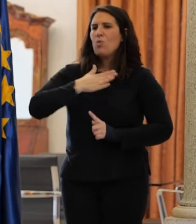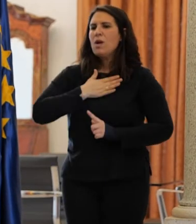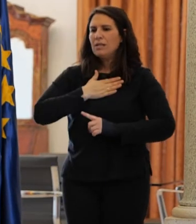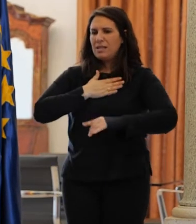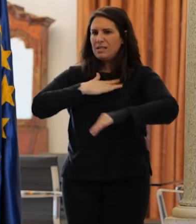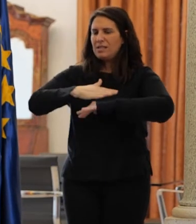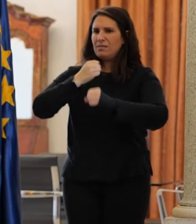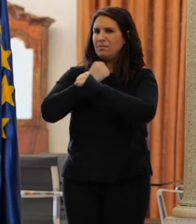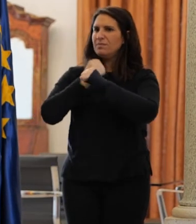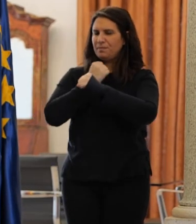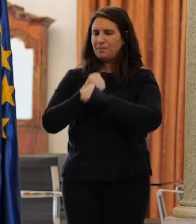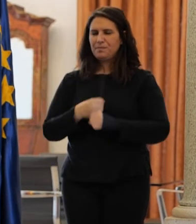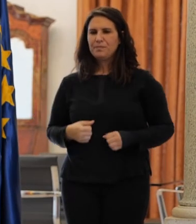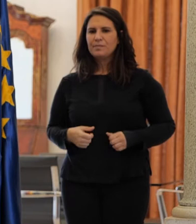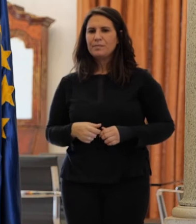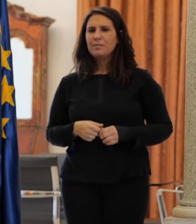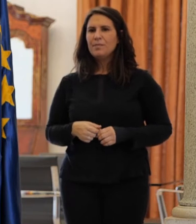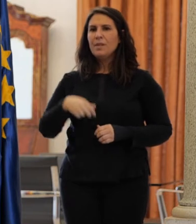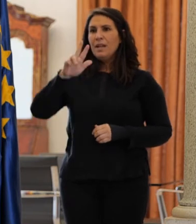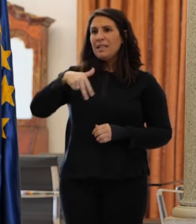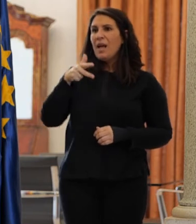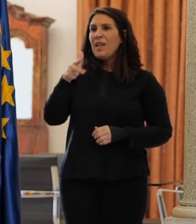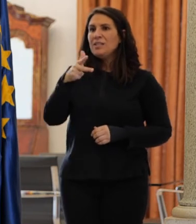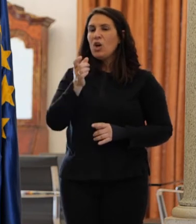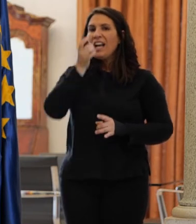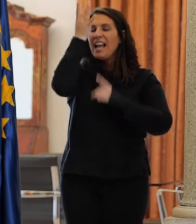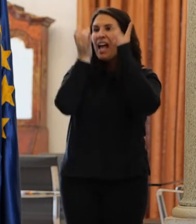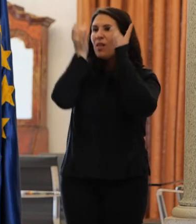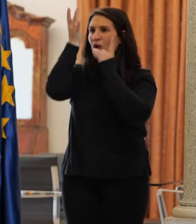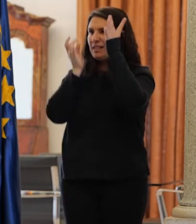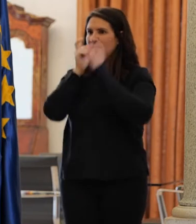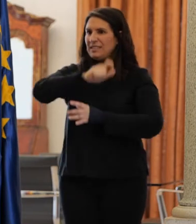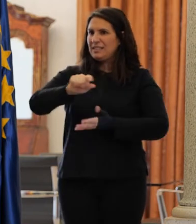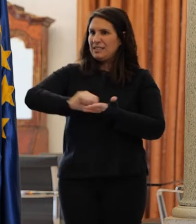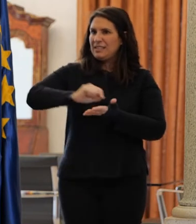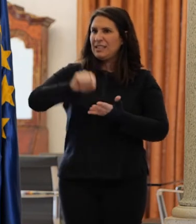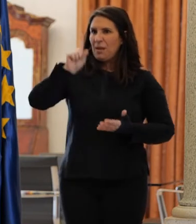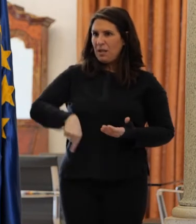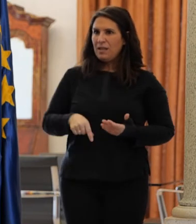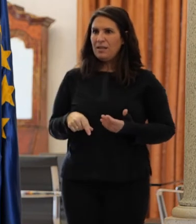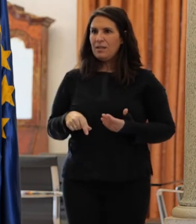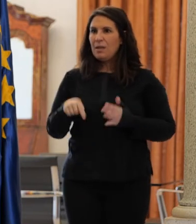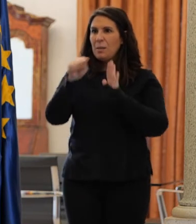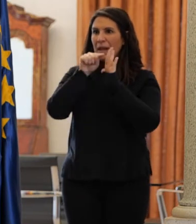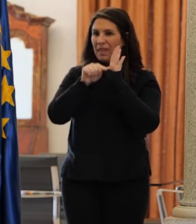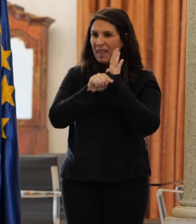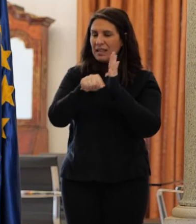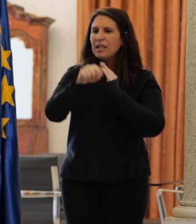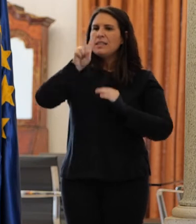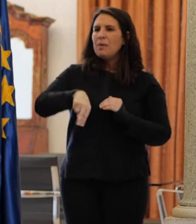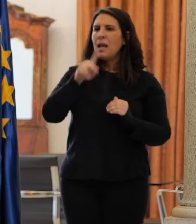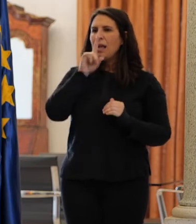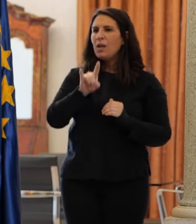de nuestras acciones. Y es un derecho de los creadores, por eso también, digamos, en estas medidas está la doble dimensión,